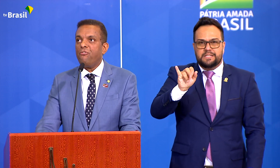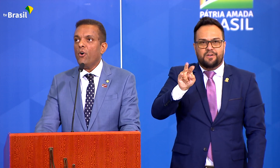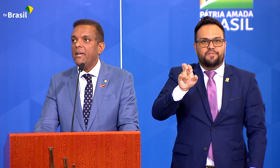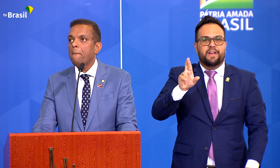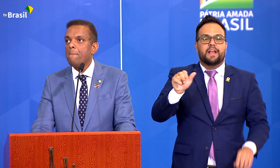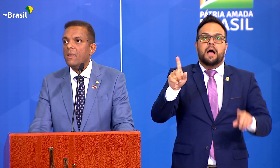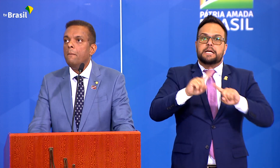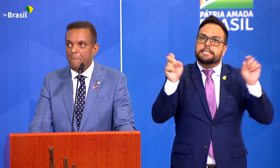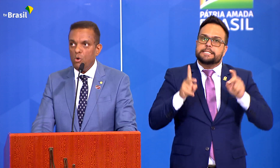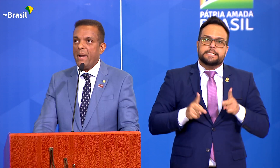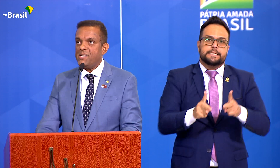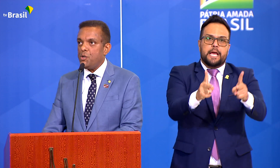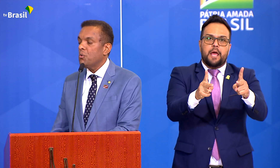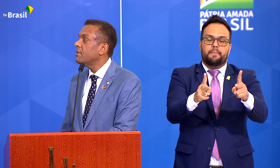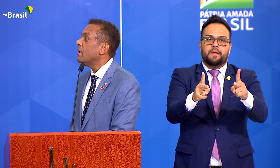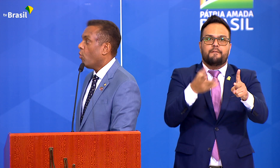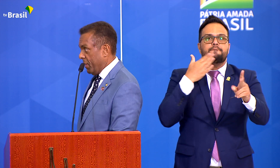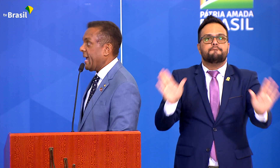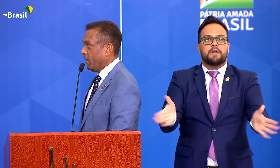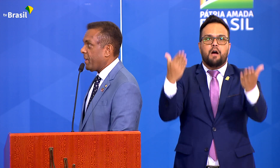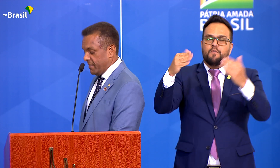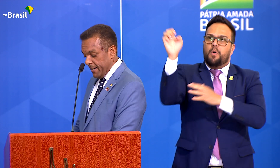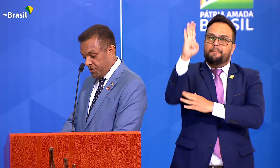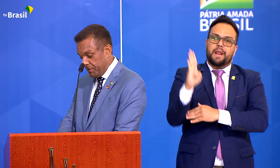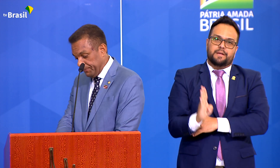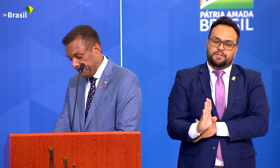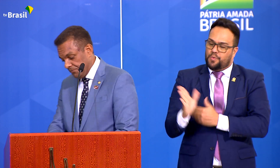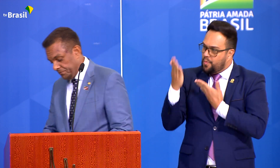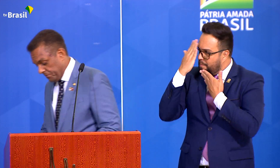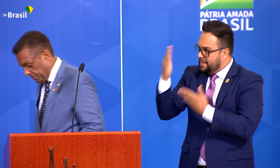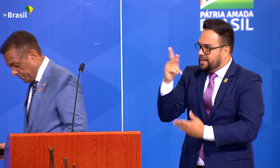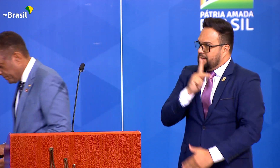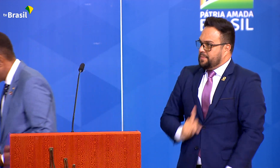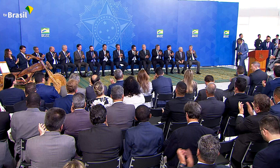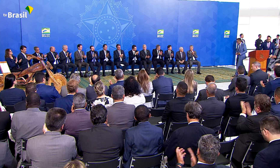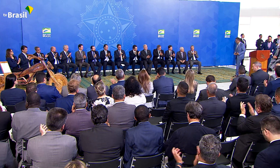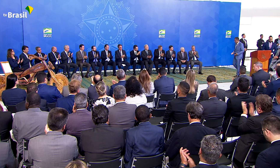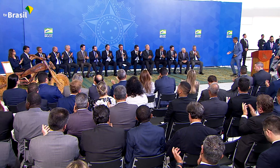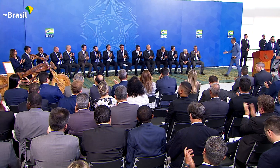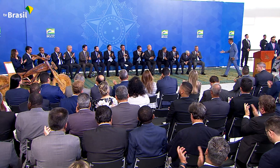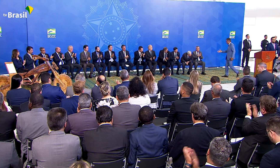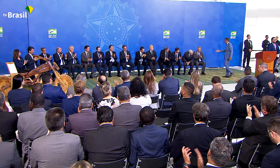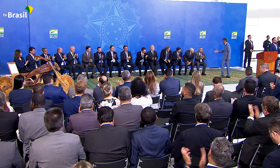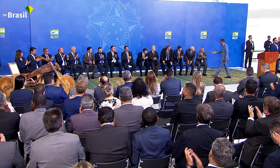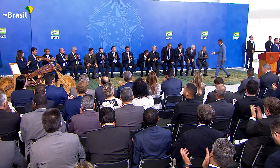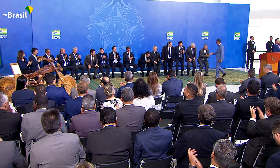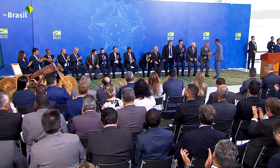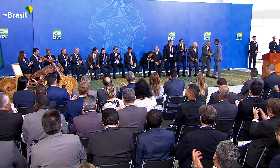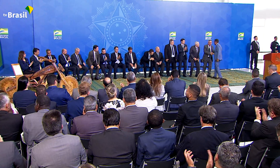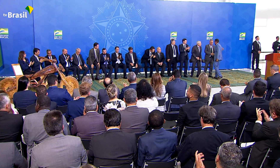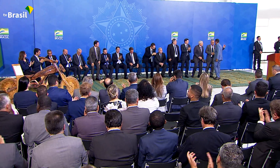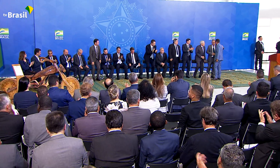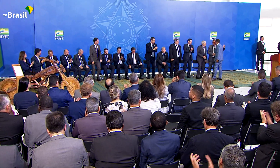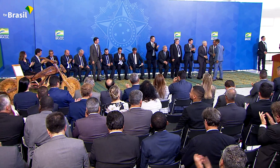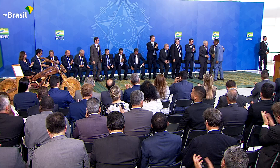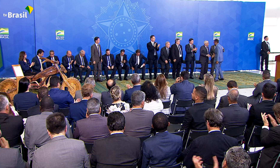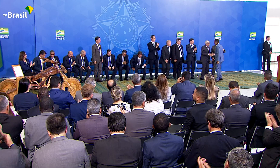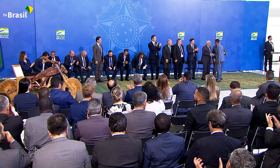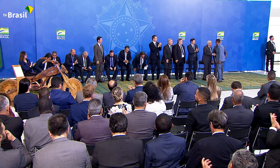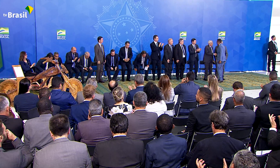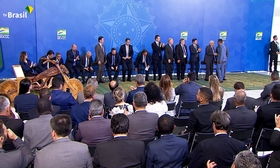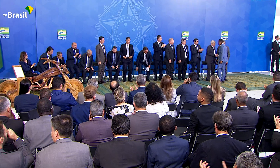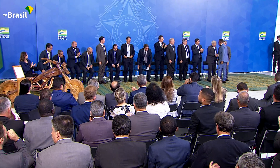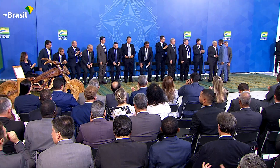sempre foi pelo Brasil Obrigado presidente E aí